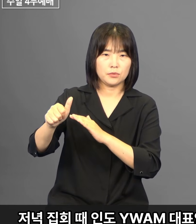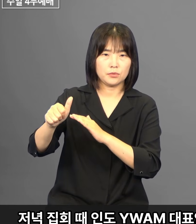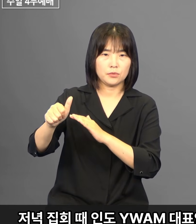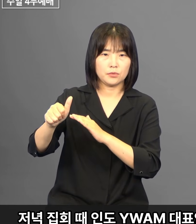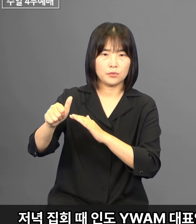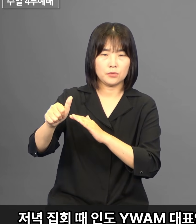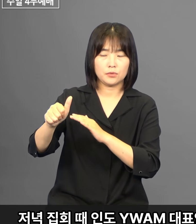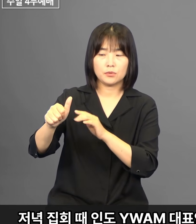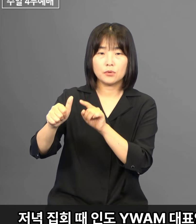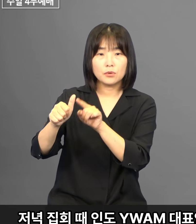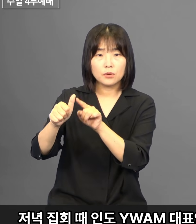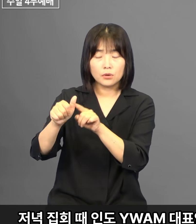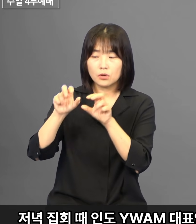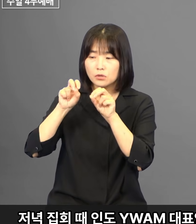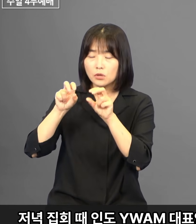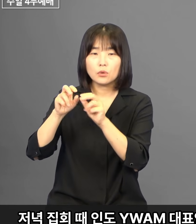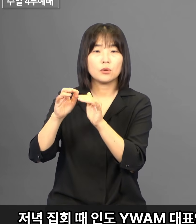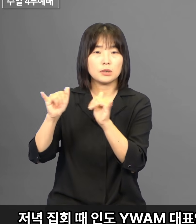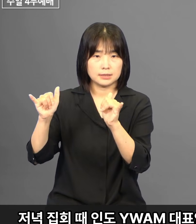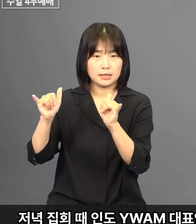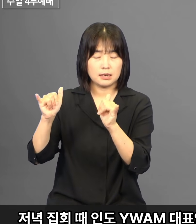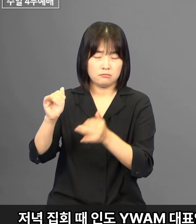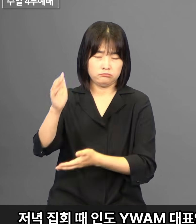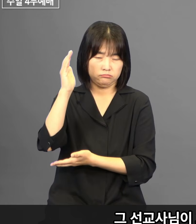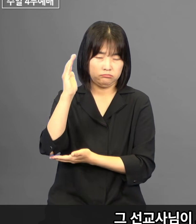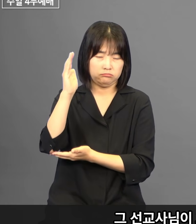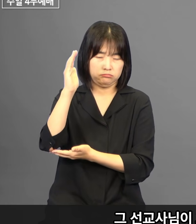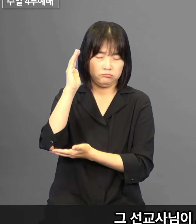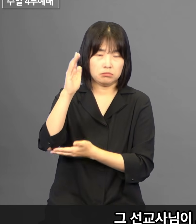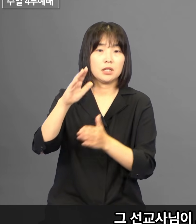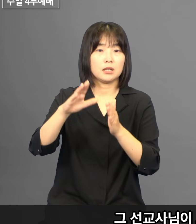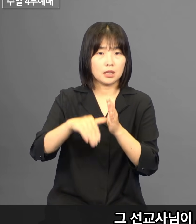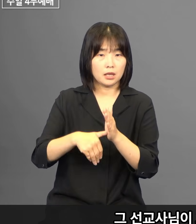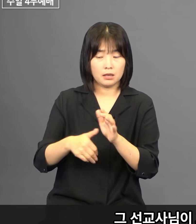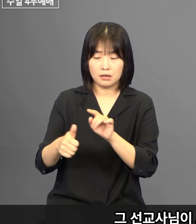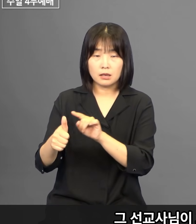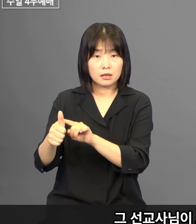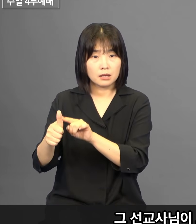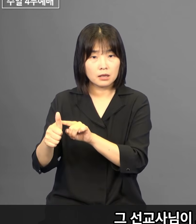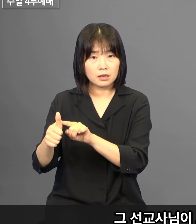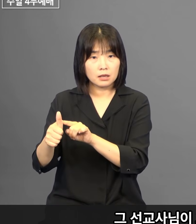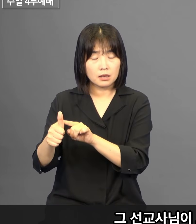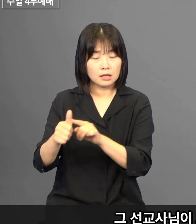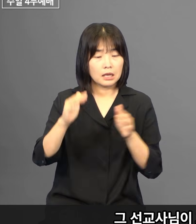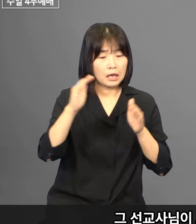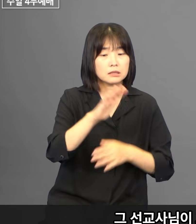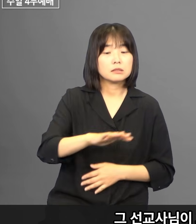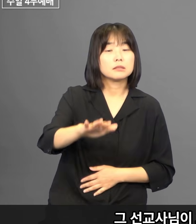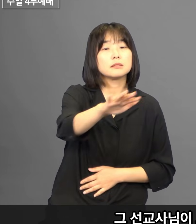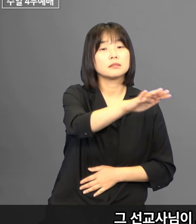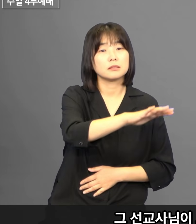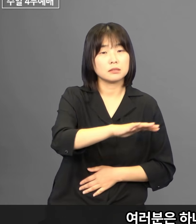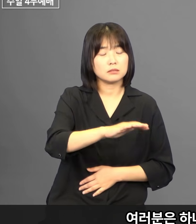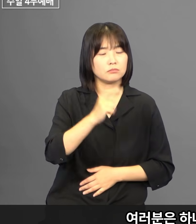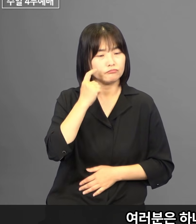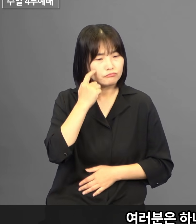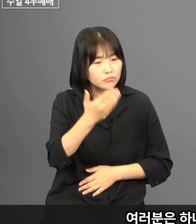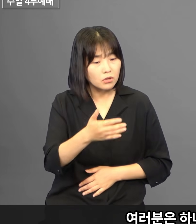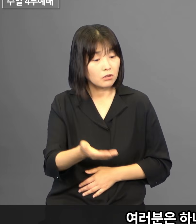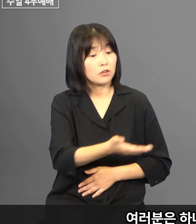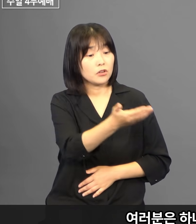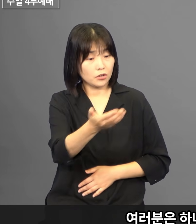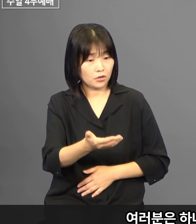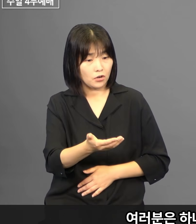지구보기 선교사님 말씀 전하는 시간에 그 선교사님이 그 학생들에게 묻더래요.